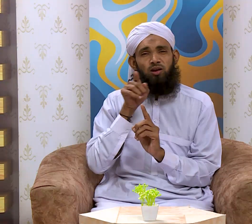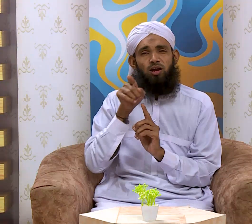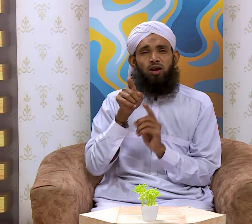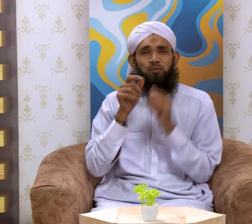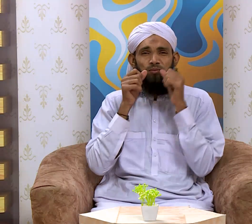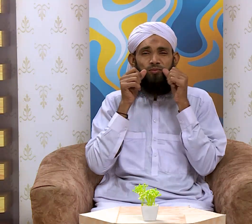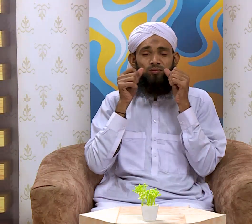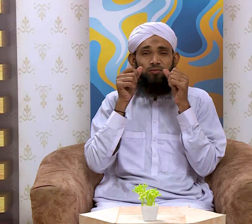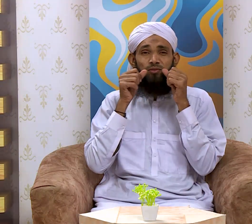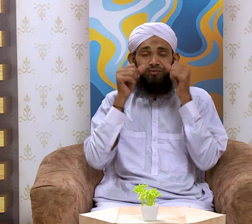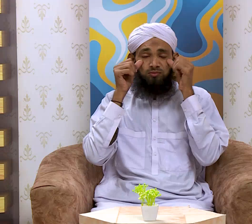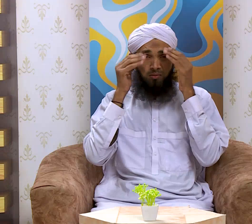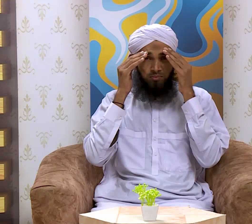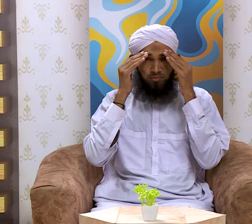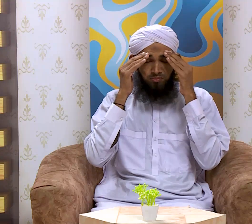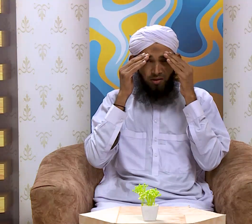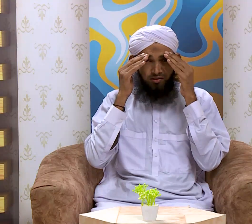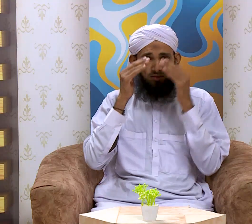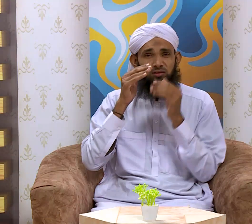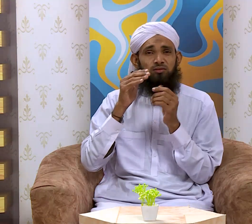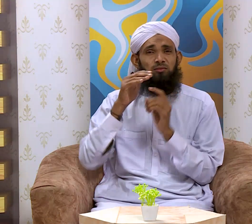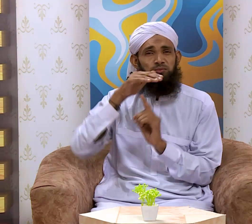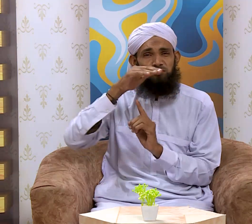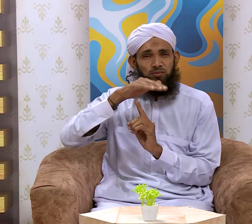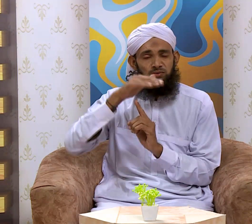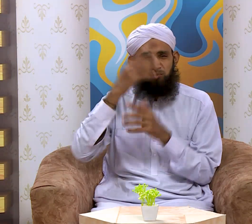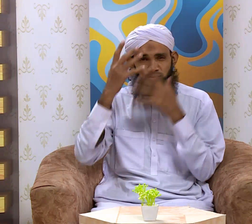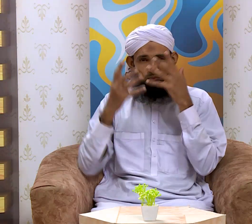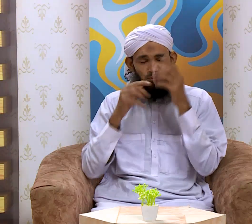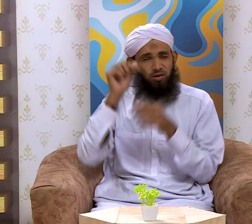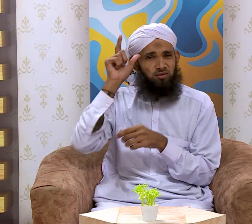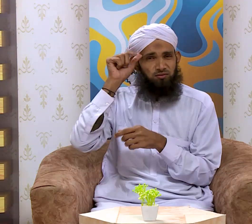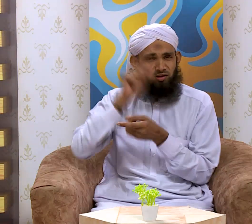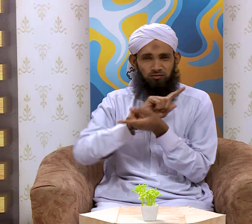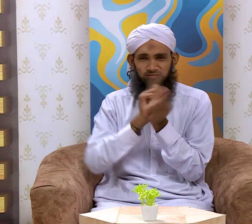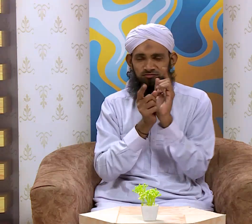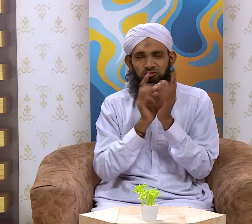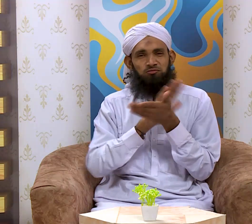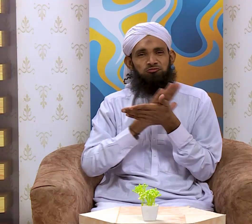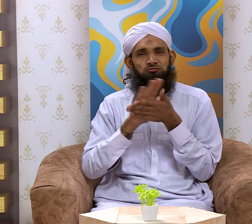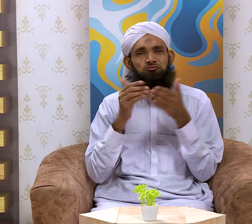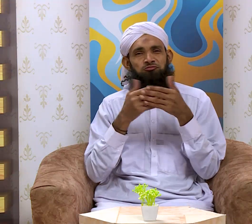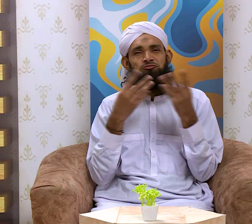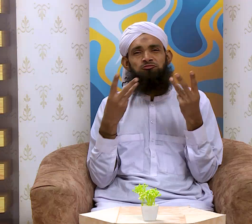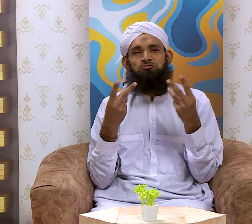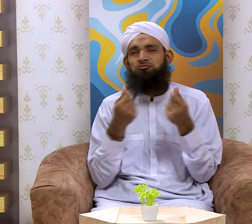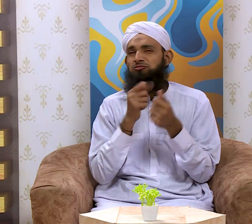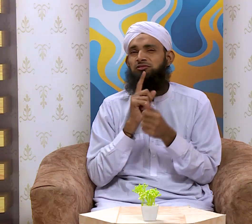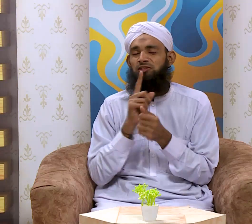کو، غموں کو، ٹینشنوں کو کیسے دور فرماتا ہے۔ درود پاک کی ایسی برکتیں، ایسے فضائل ہیں۔ اللہ